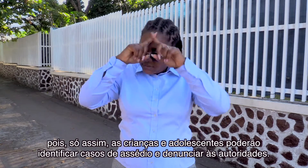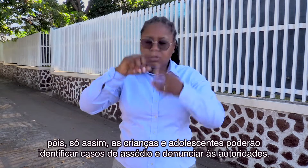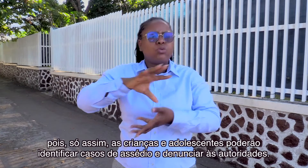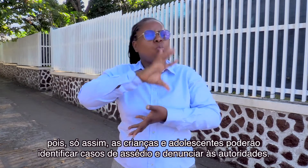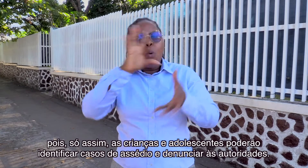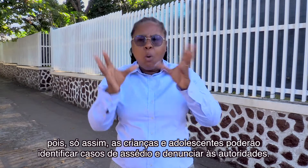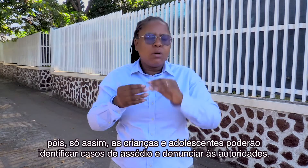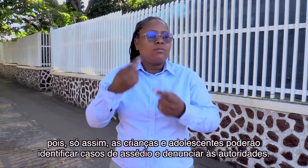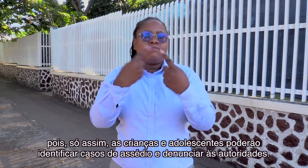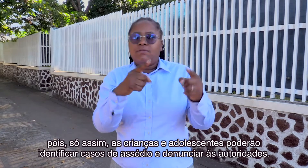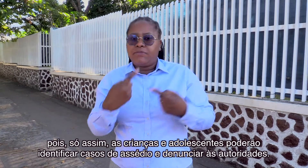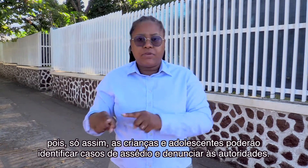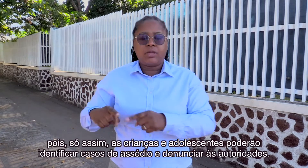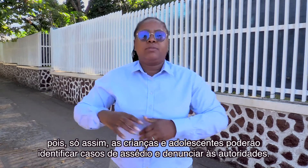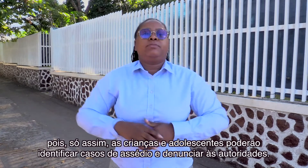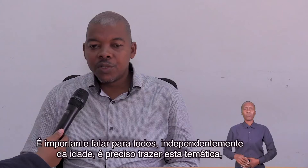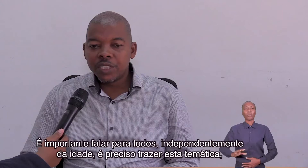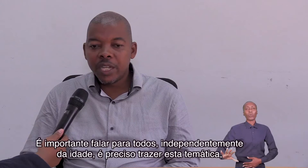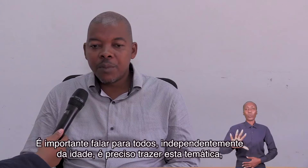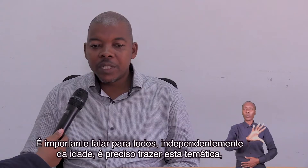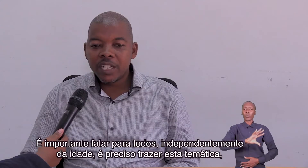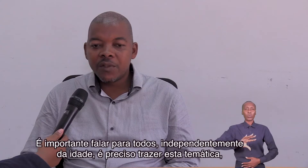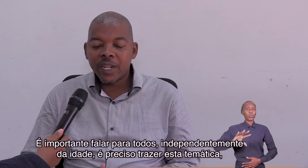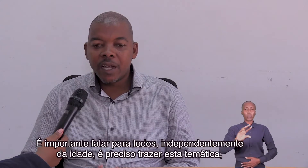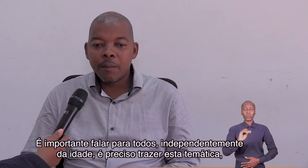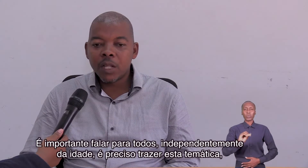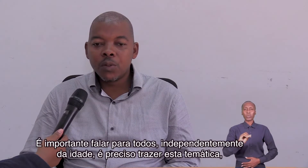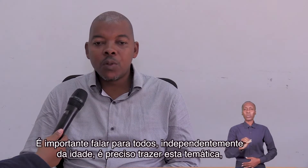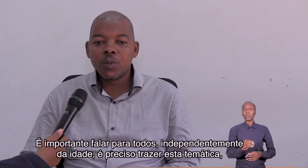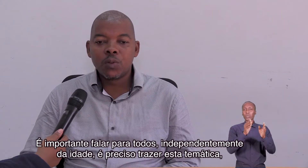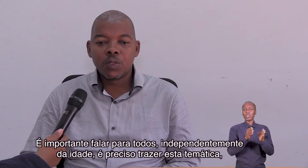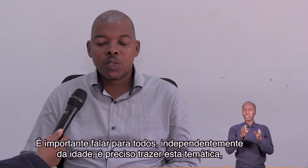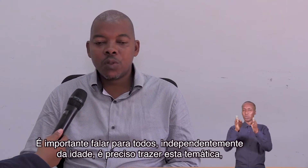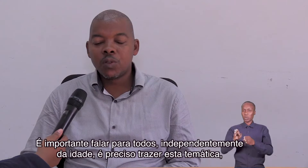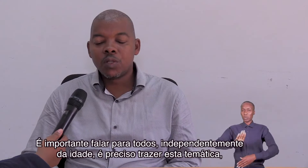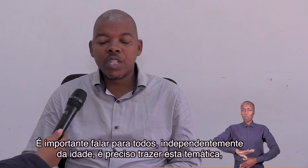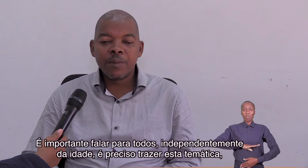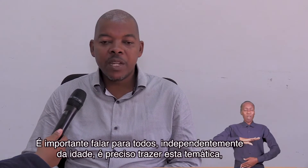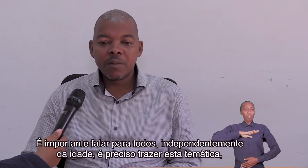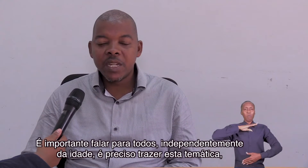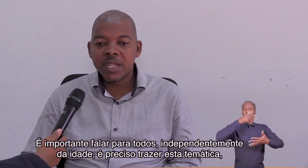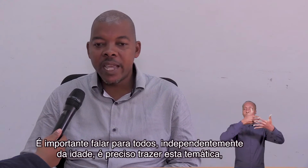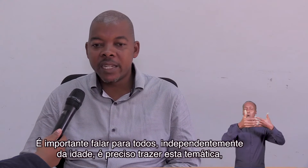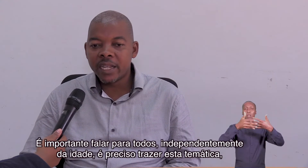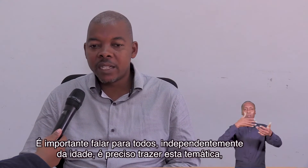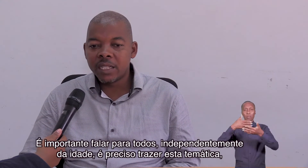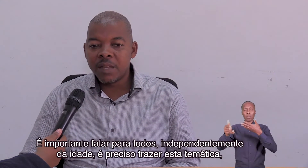às autoridades. Eu acho que é importante falar para todos, independentemente da idade. É